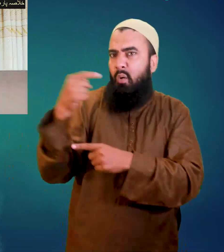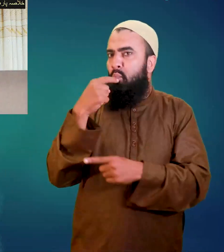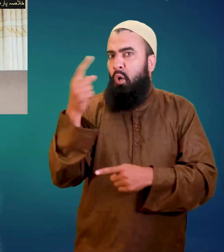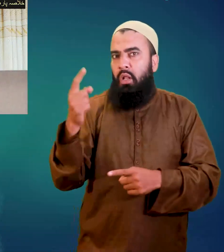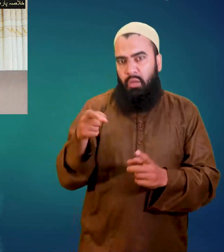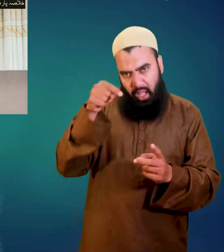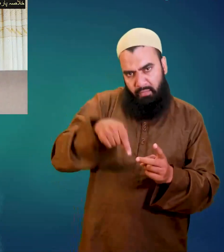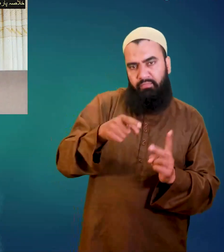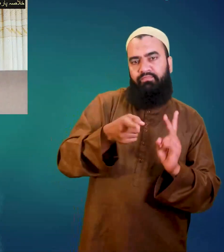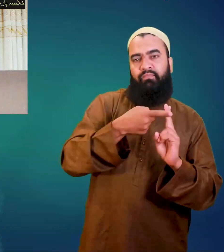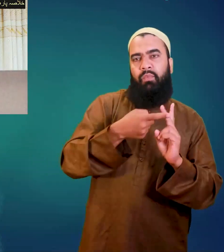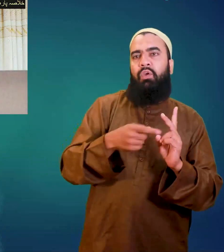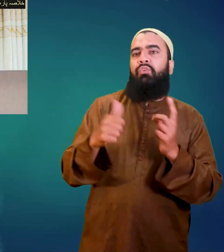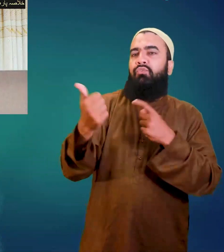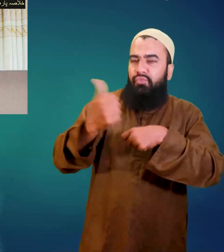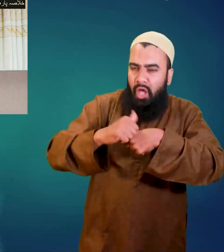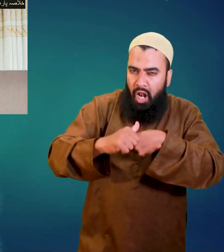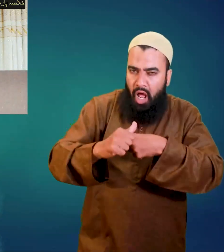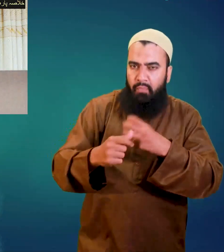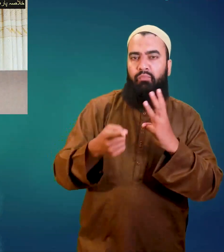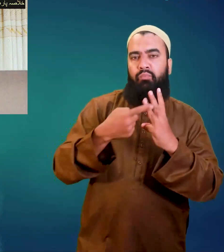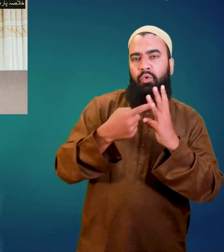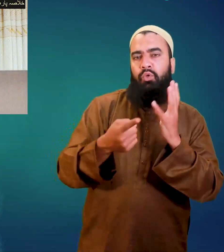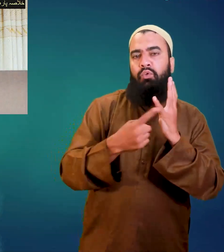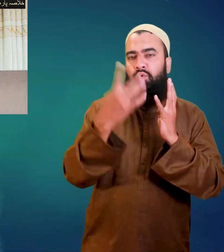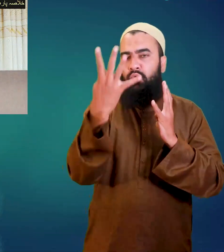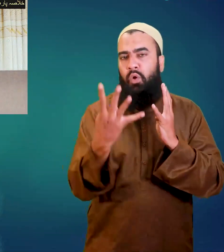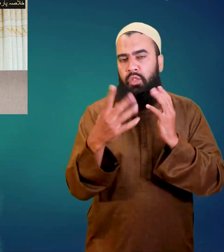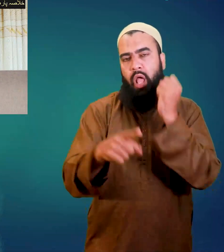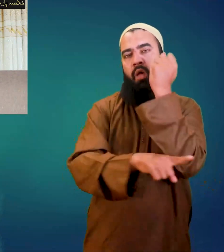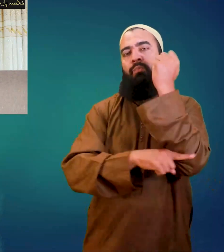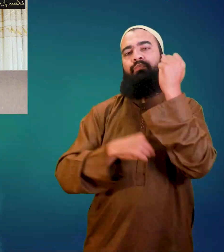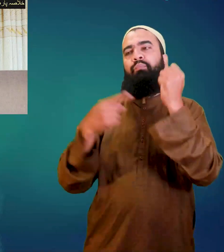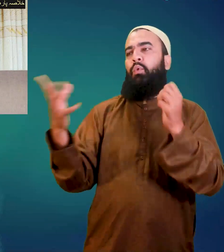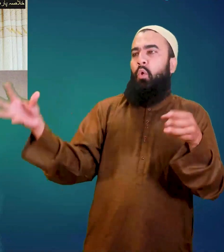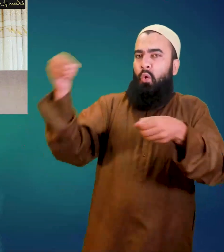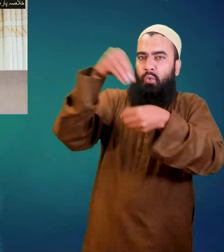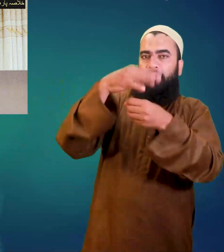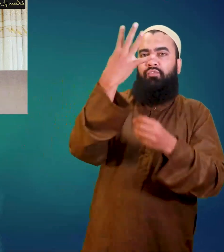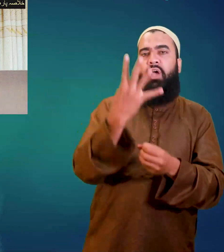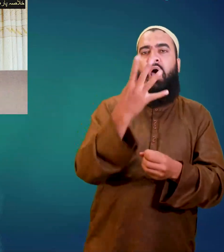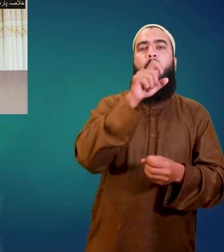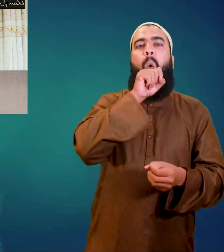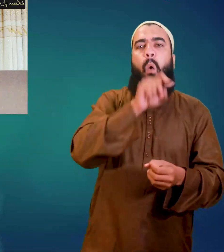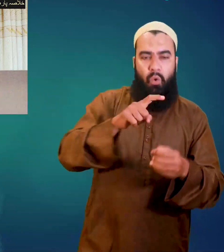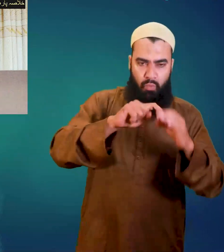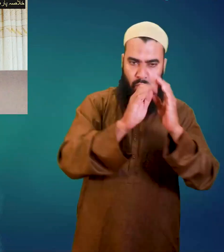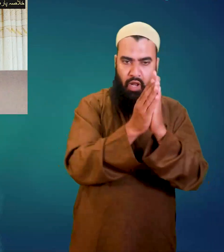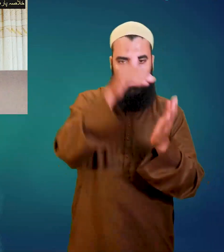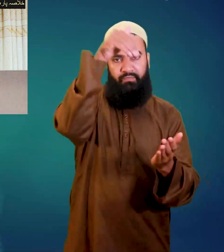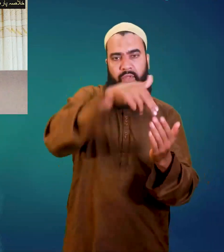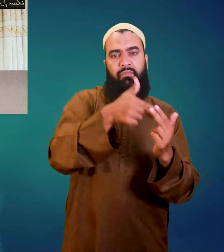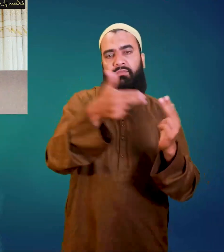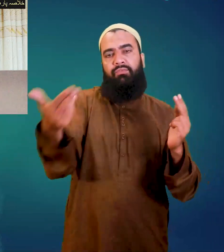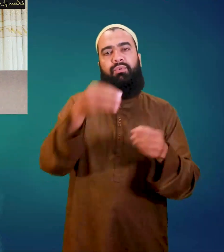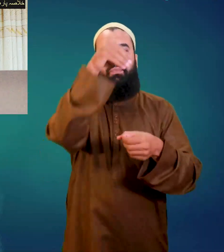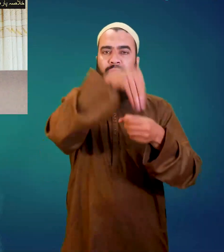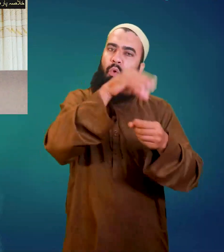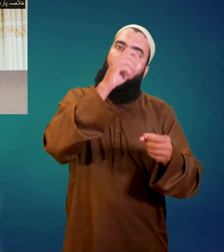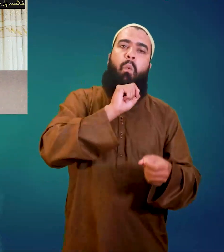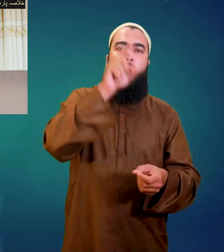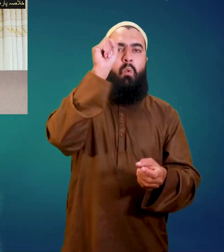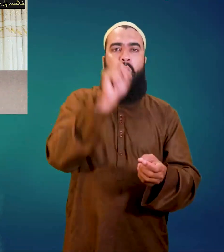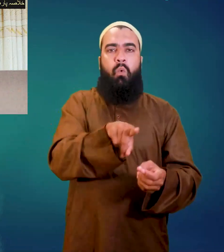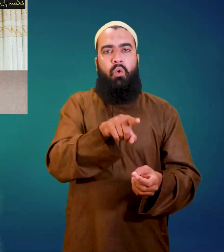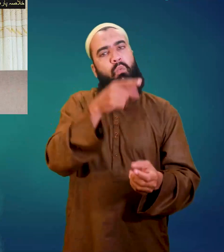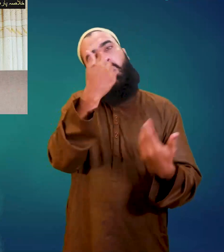زنا کرنا۔ زانیہ اور زانی جو غیر شادی شدہ ہیں ان کے لیے 100 کوڑے کی سزا ہے، اور شادی